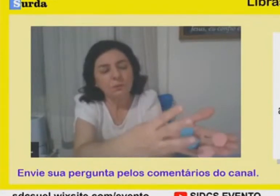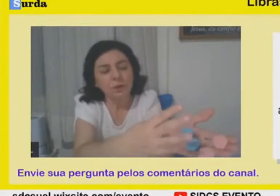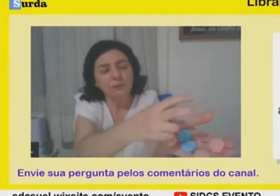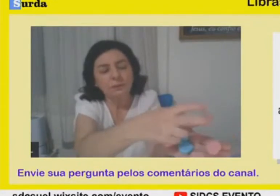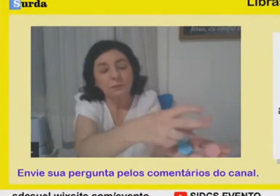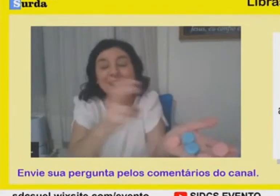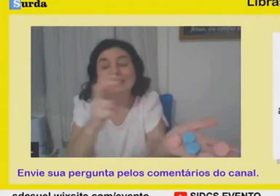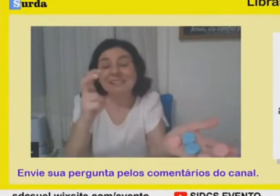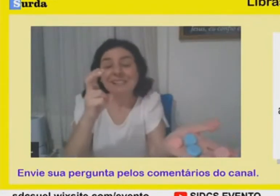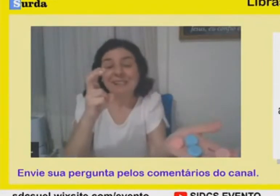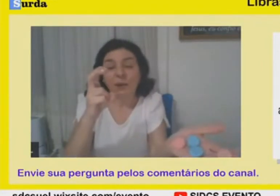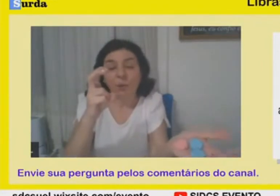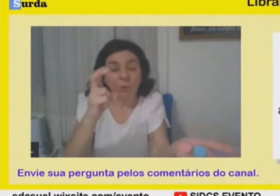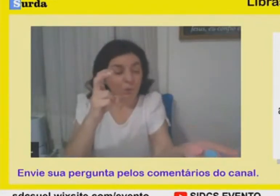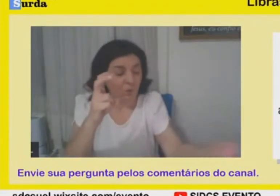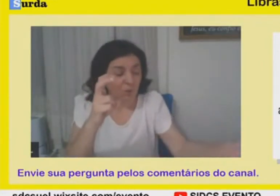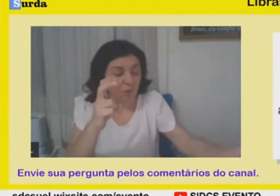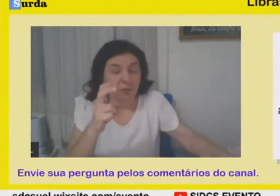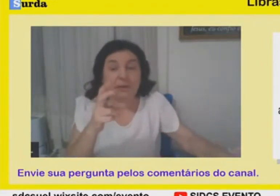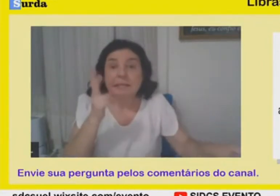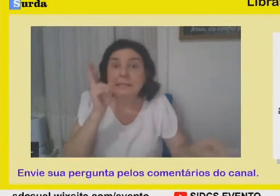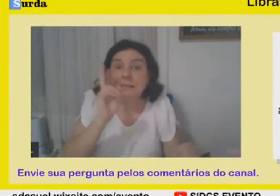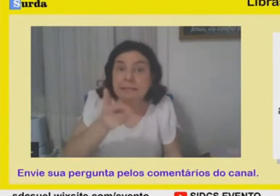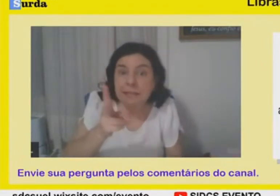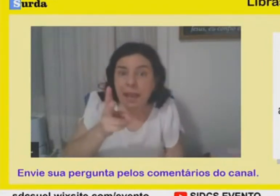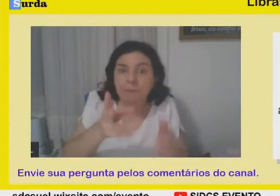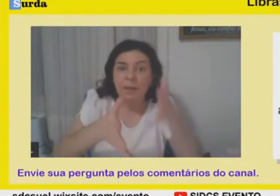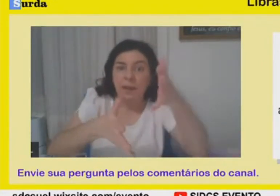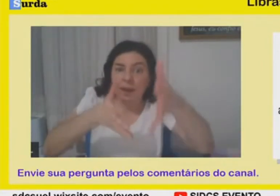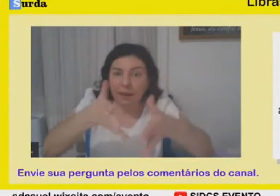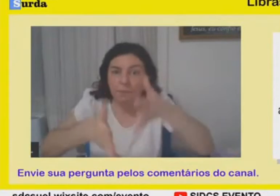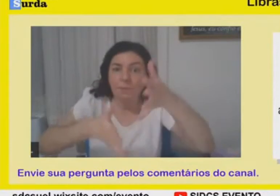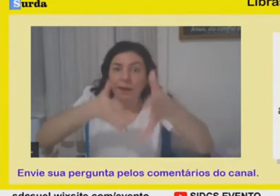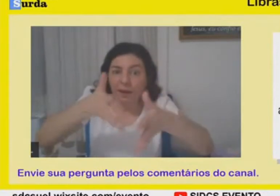Somamos todas 5.